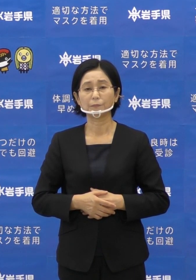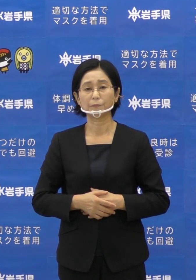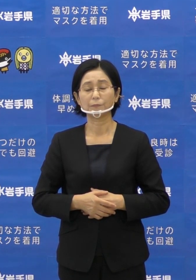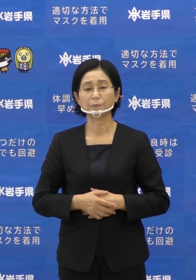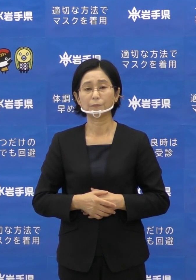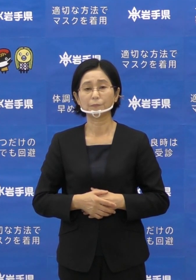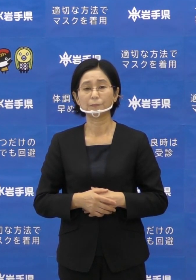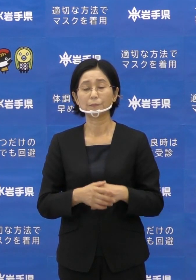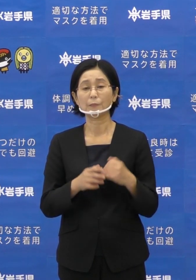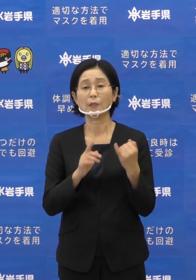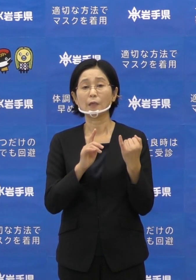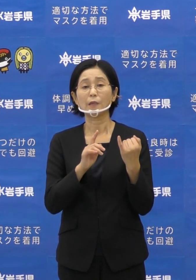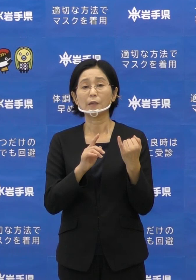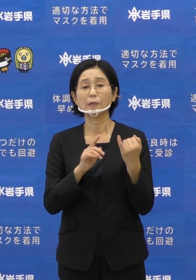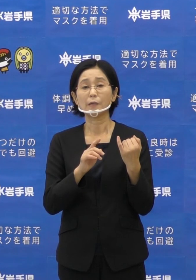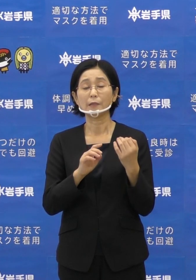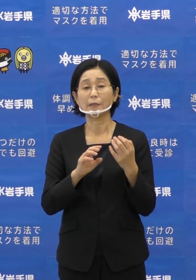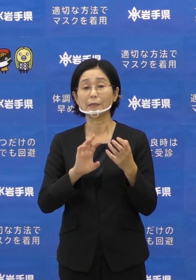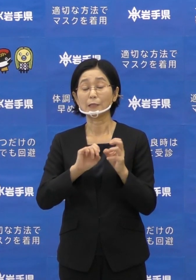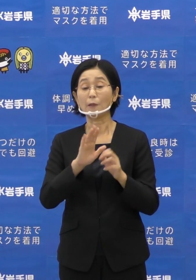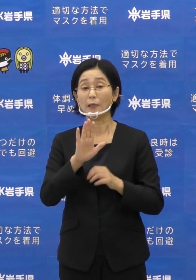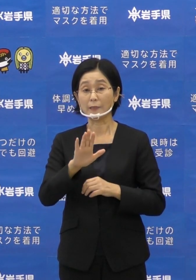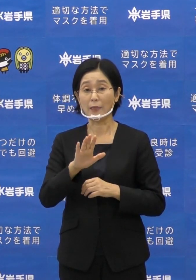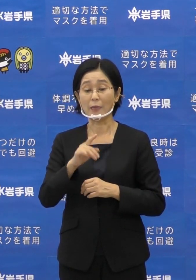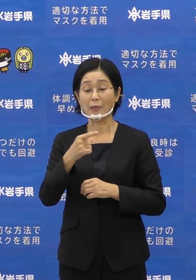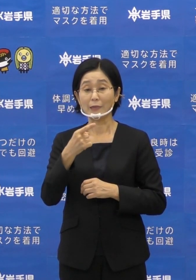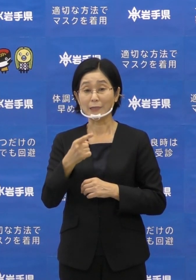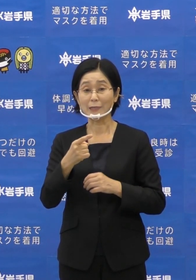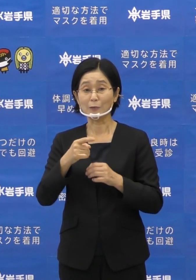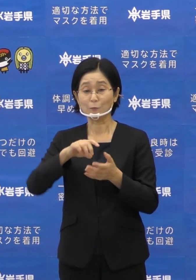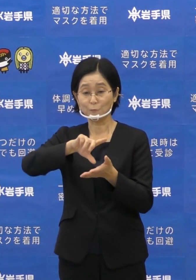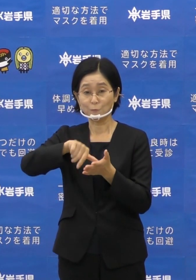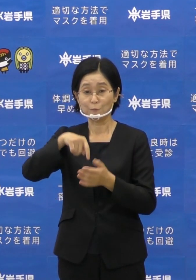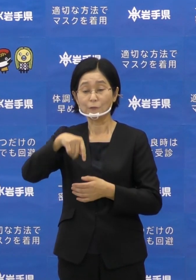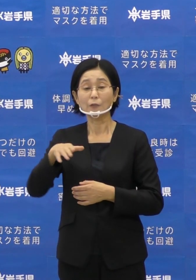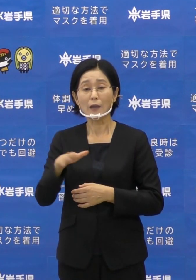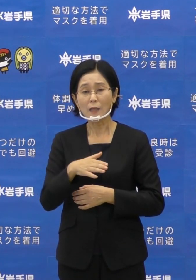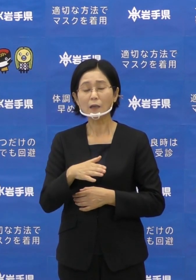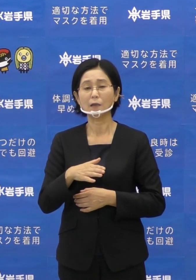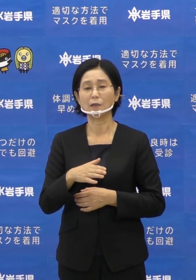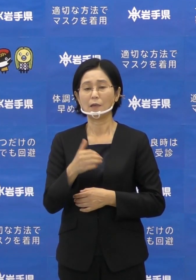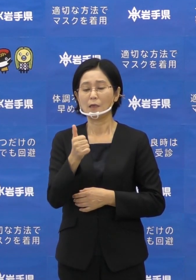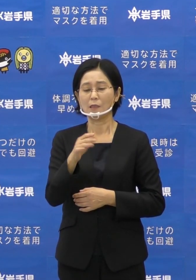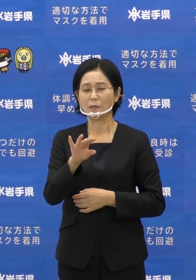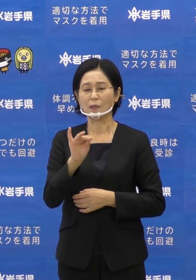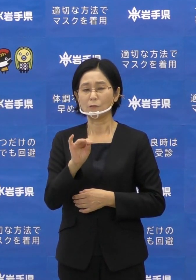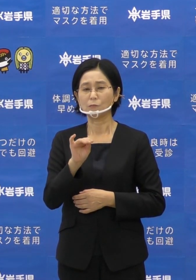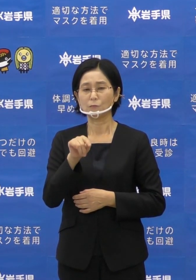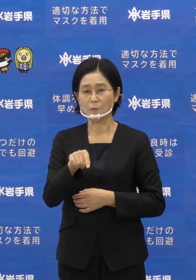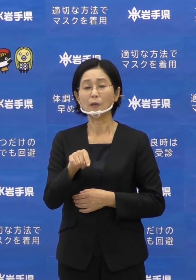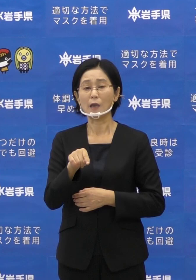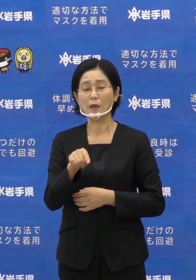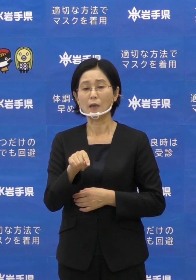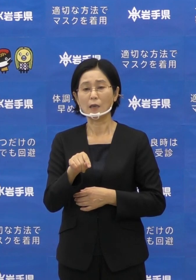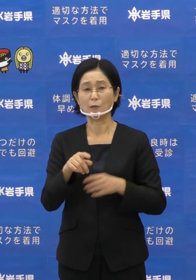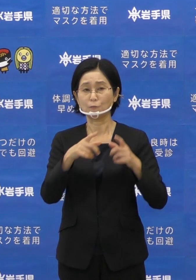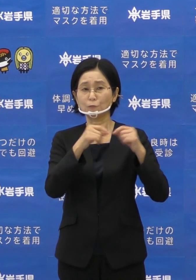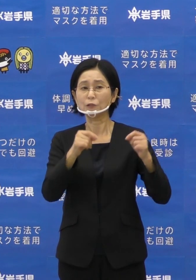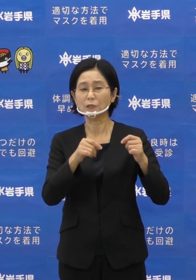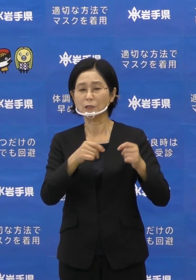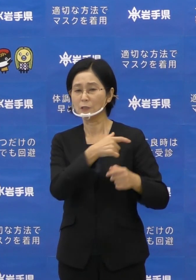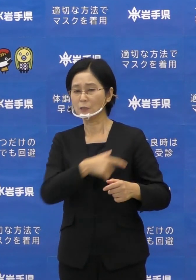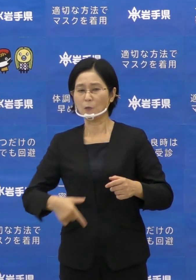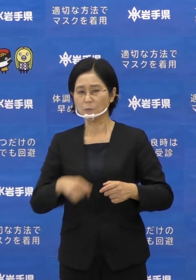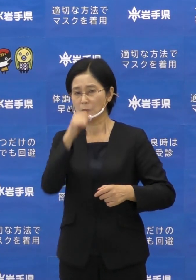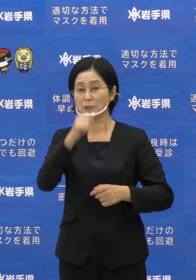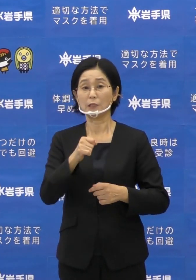岩手一区からタストが出るべきっていう話がずっとあるわけですよ。それがいつまでもありまた私が出